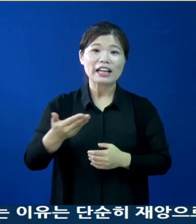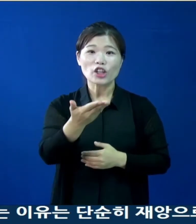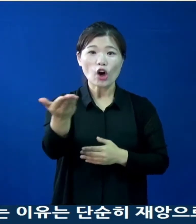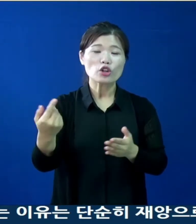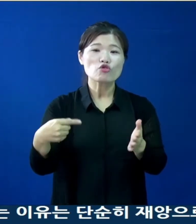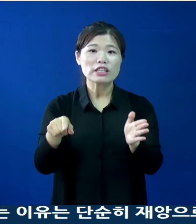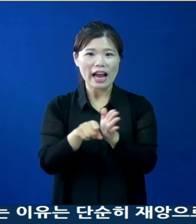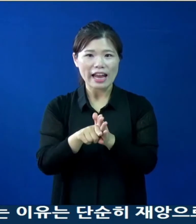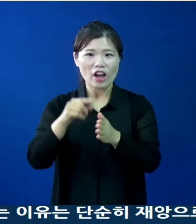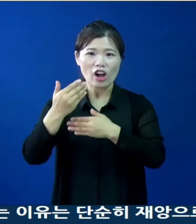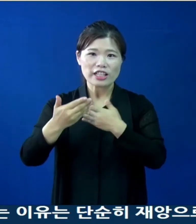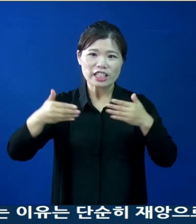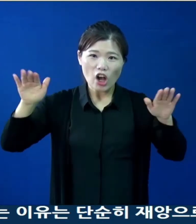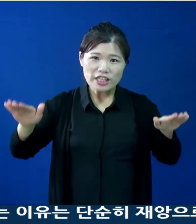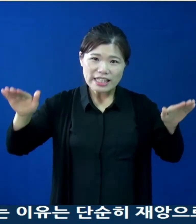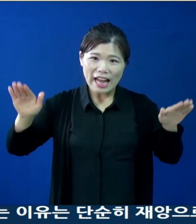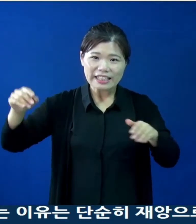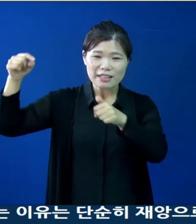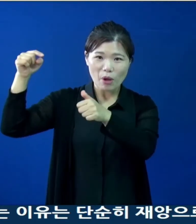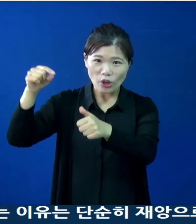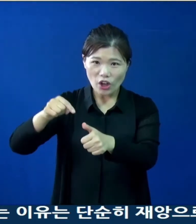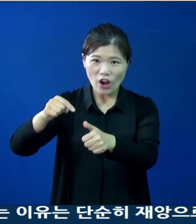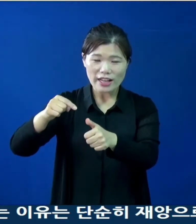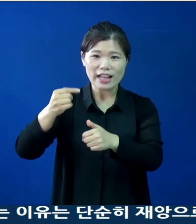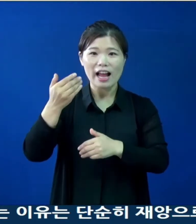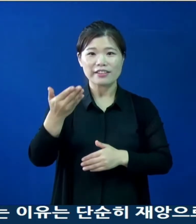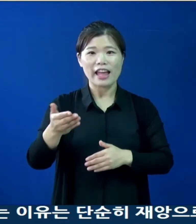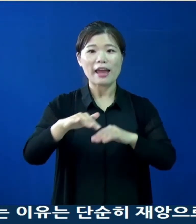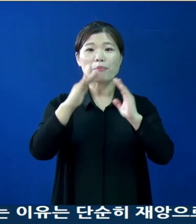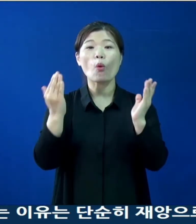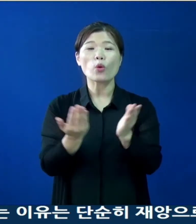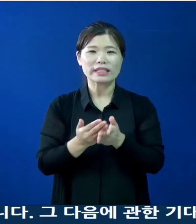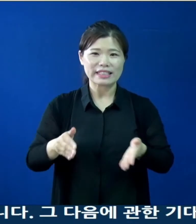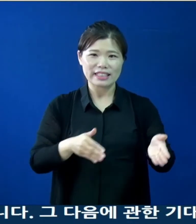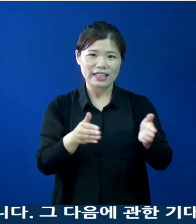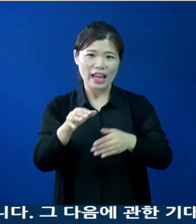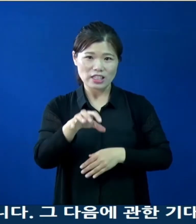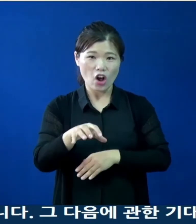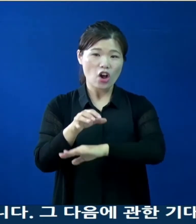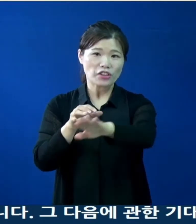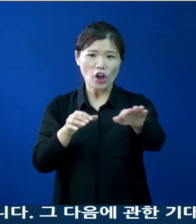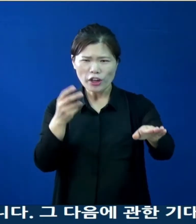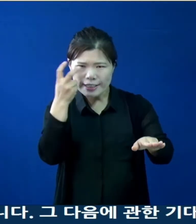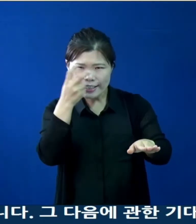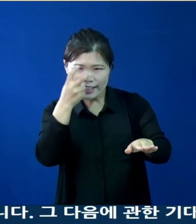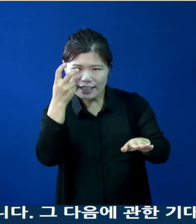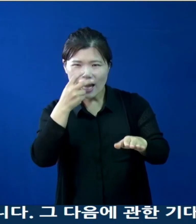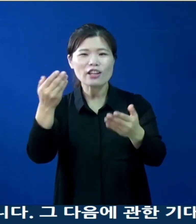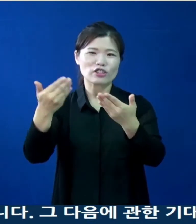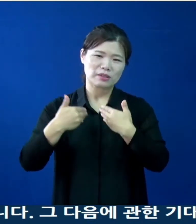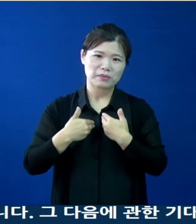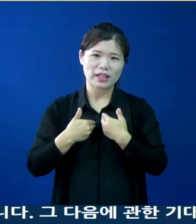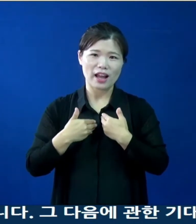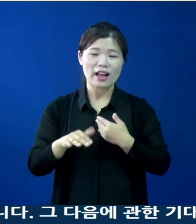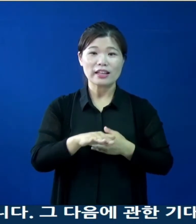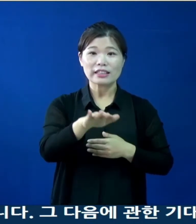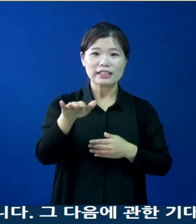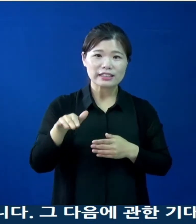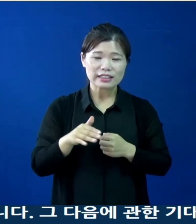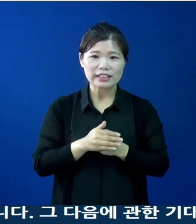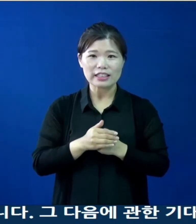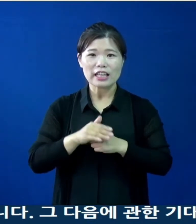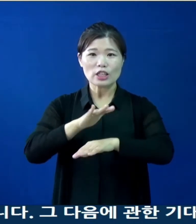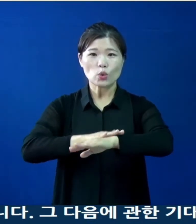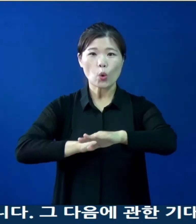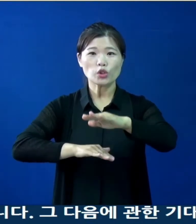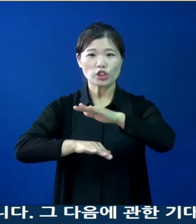그의 천사들을 명령하사 내 모든 길에서 너를 지키게 하심이라. 그들이 그들의